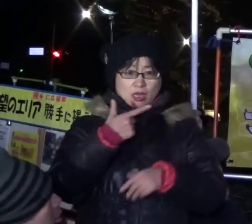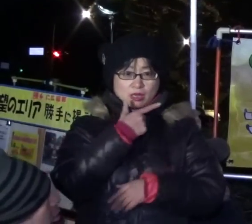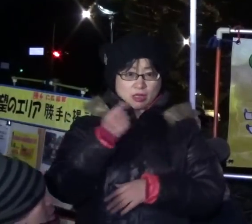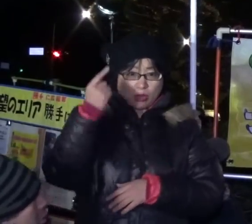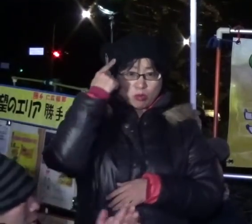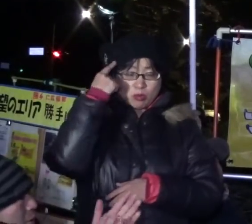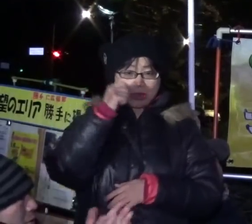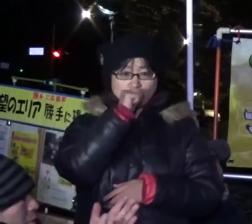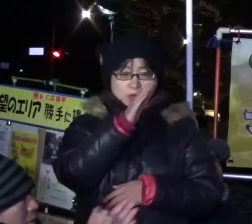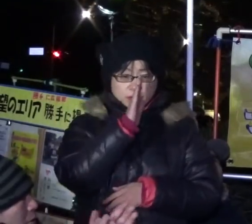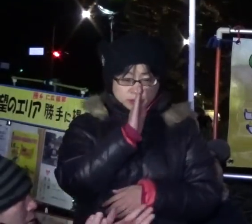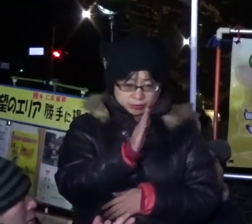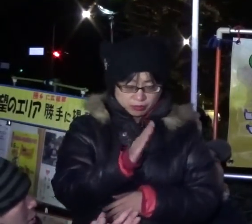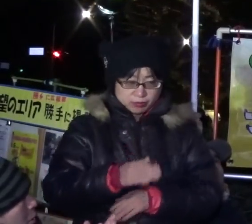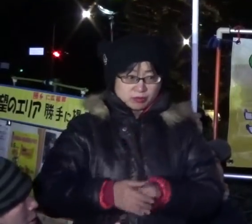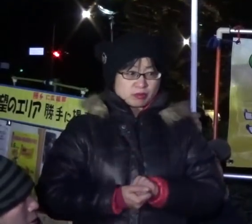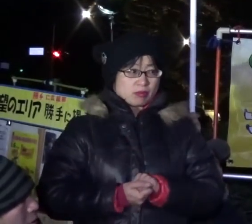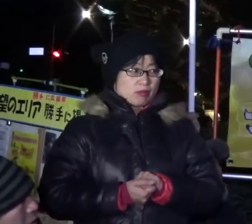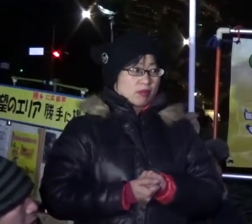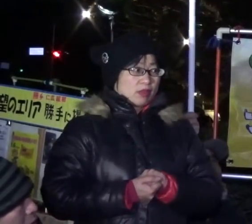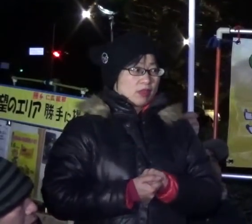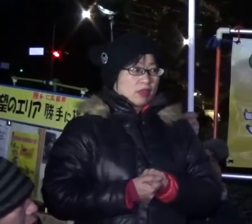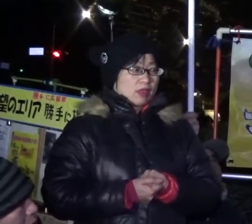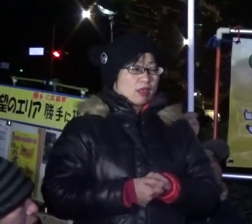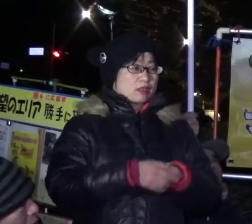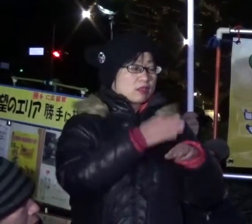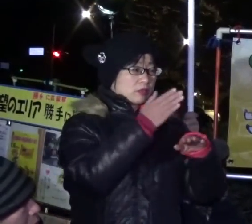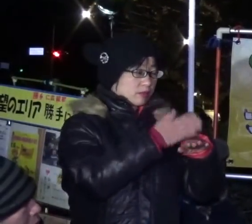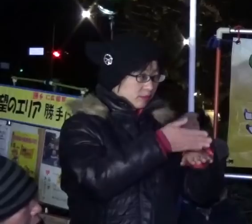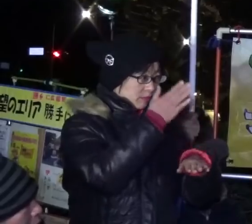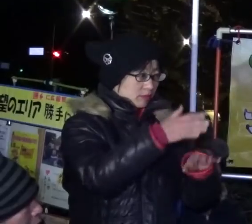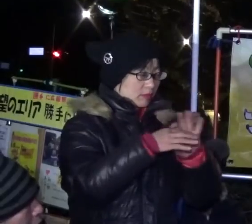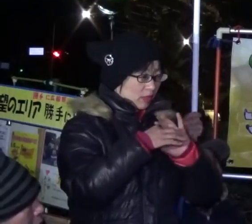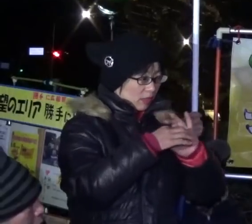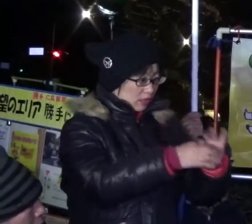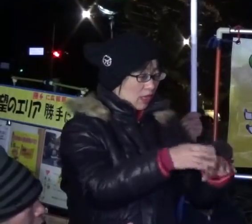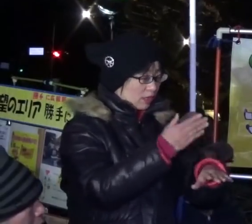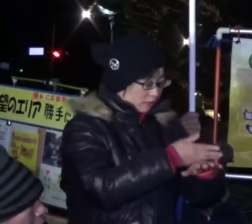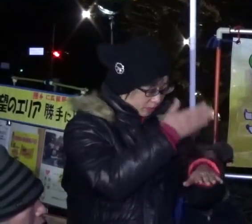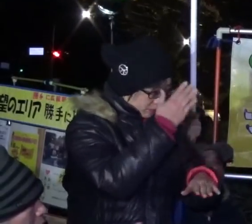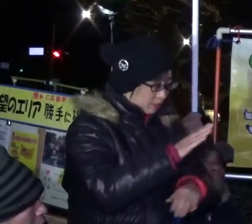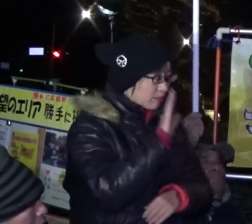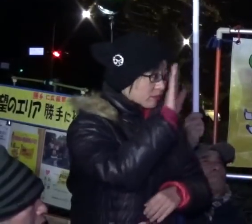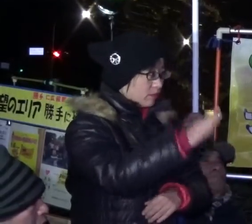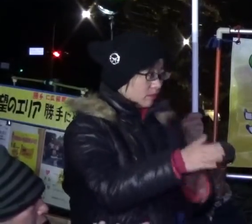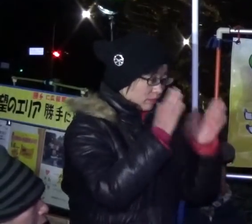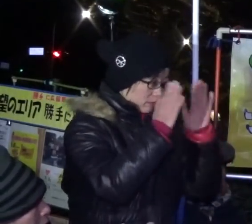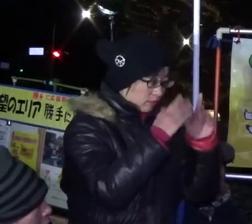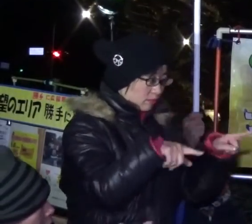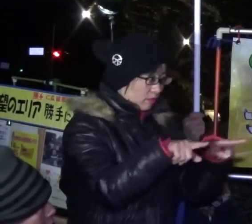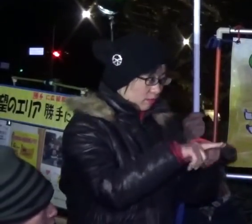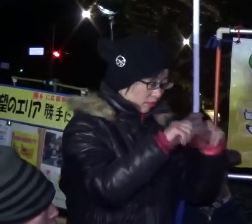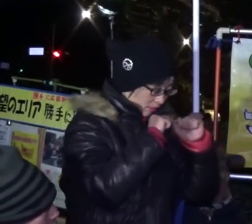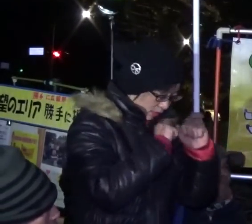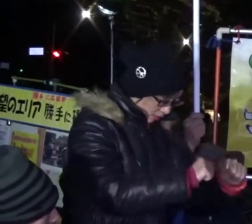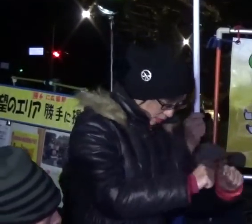どうかよろしくお願いします。そして、希望のエリアの皆さん、どうも長い間ありがとうございました。これからも頑張って一緒にやっていきましょ